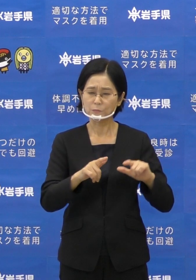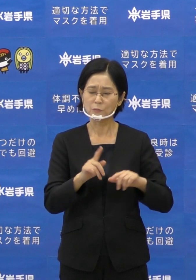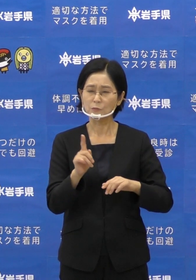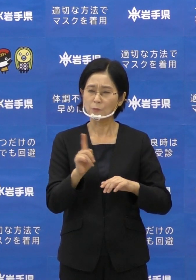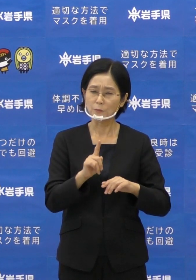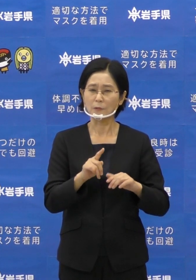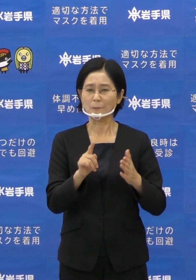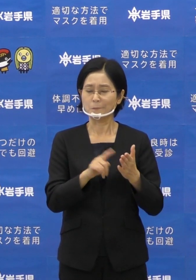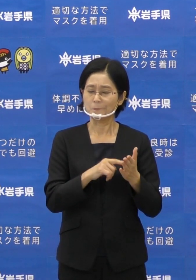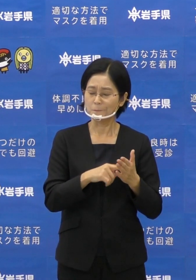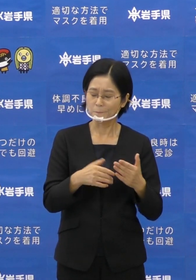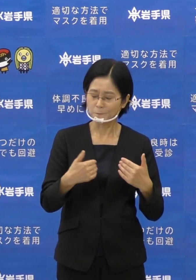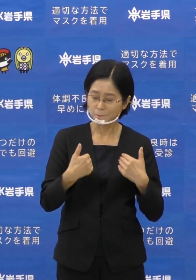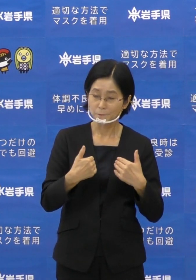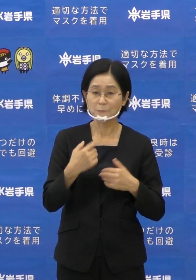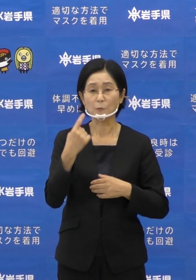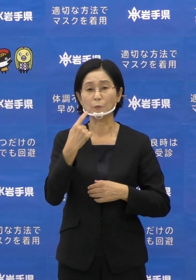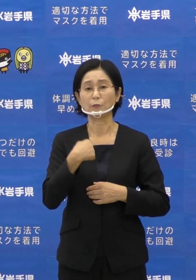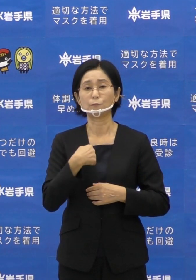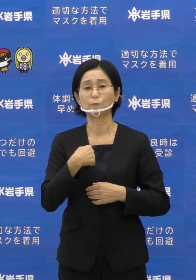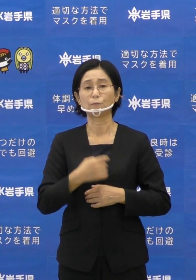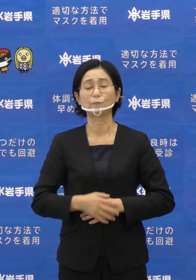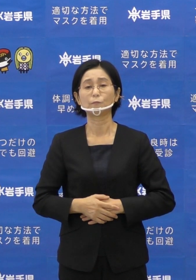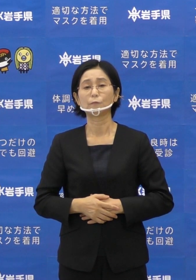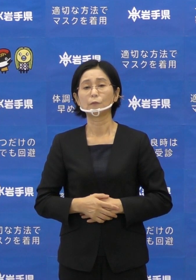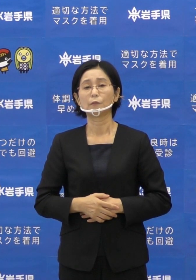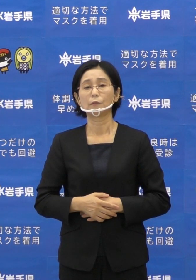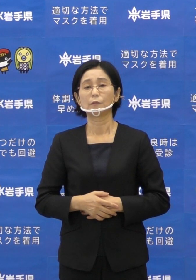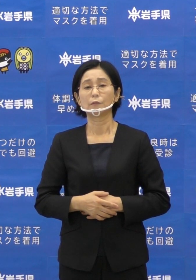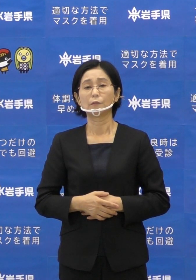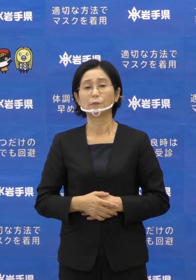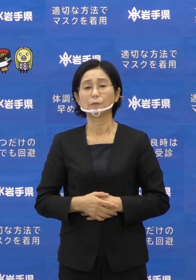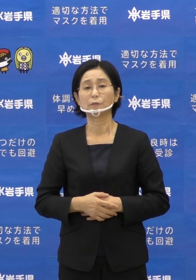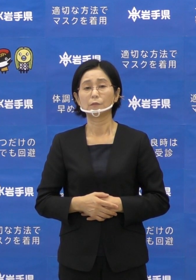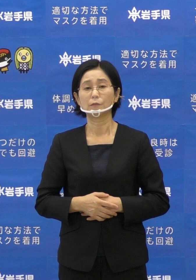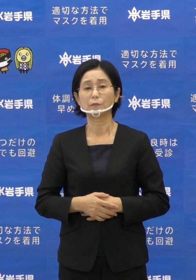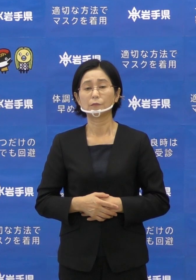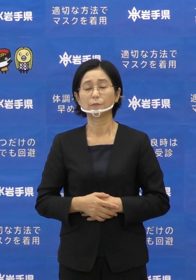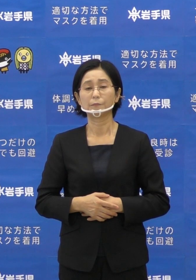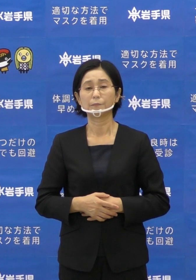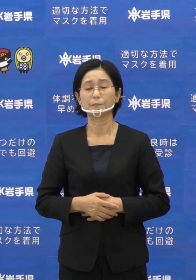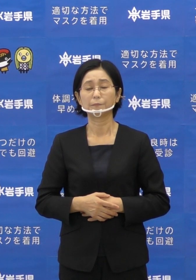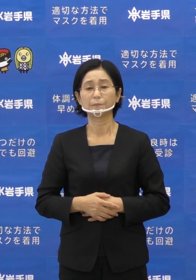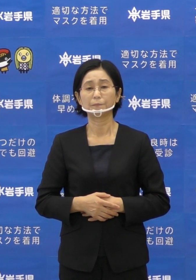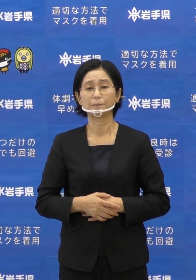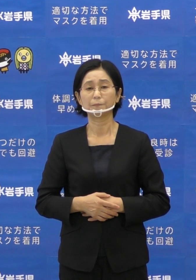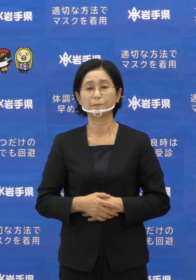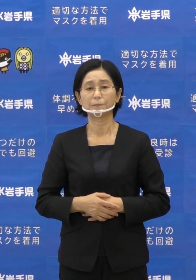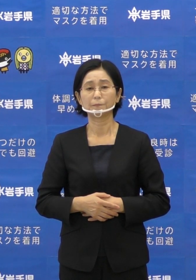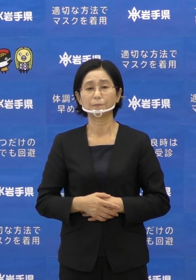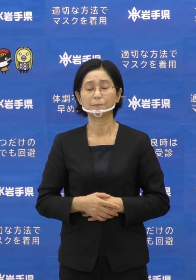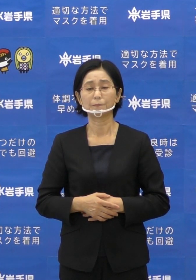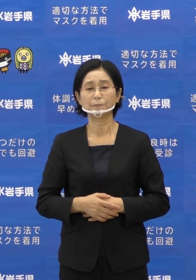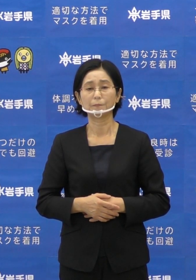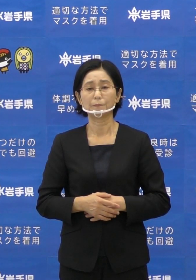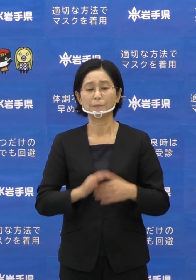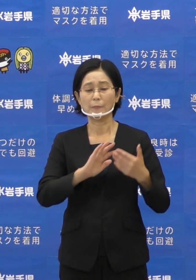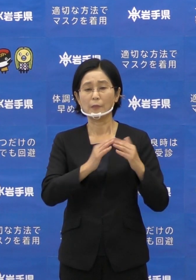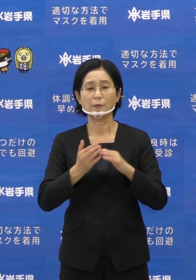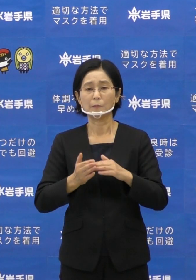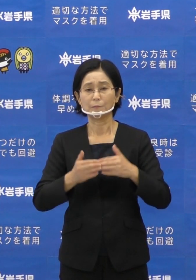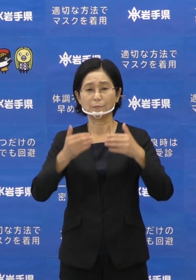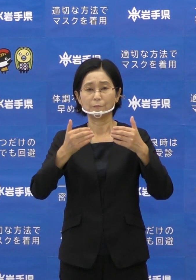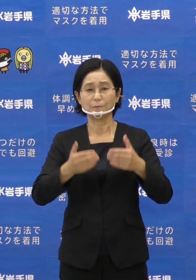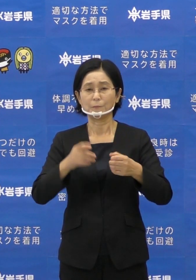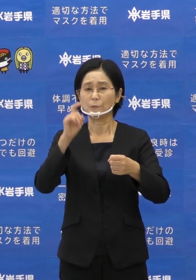と思いますね。で、これも繰り返して言ってるんですけれど、ロックダウンのようなことですよね。